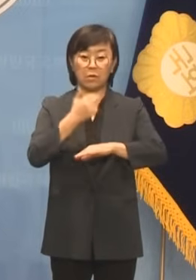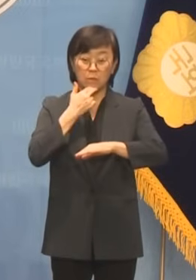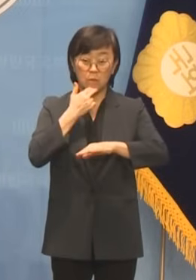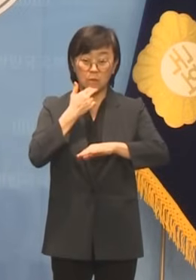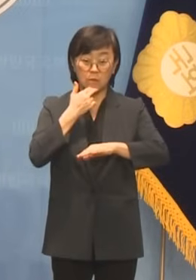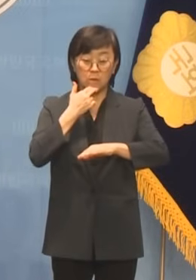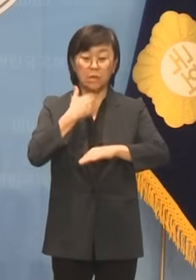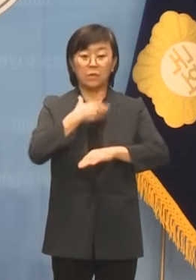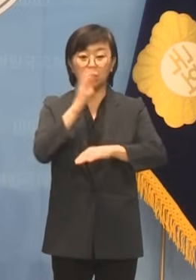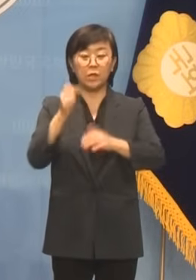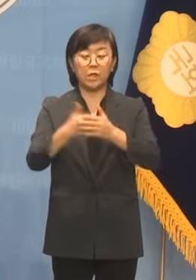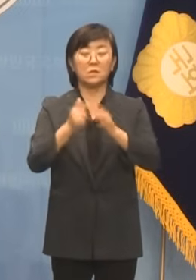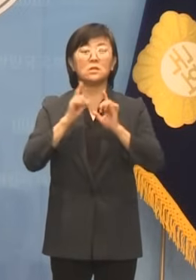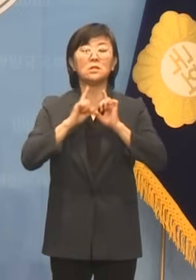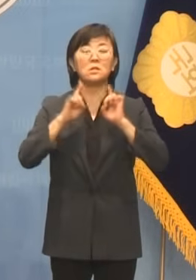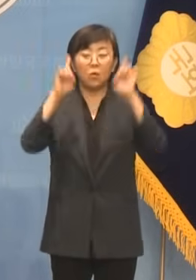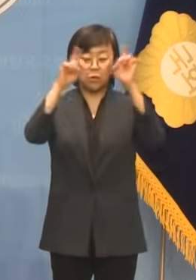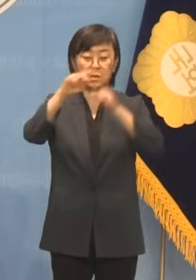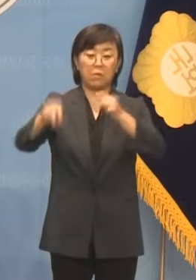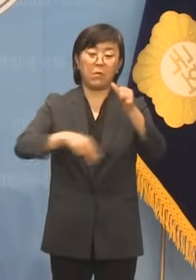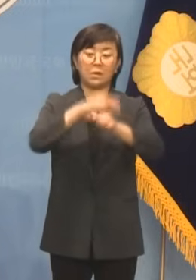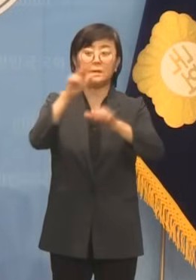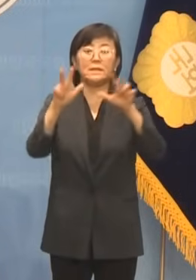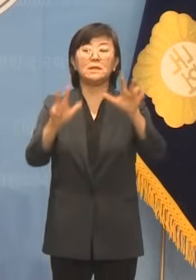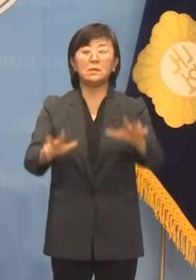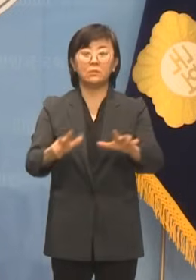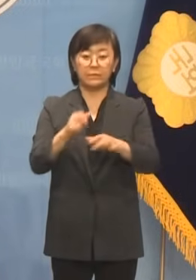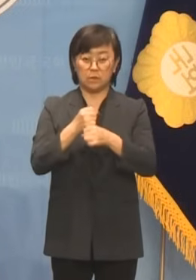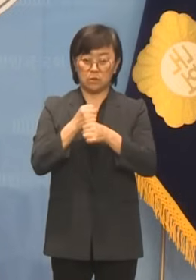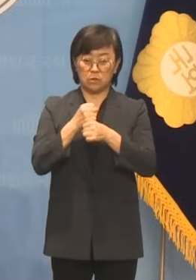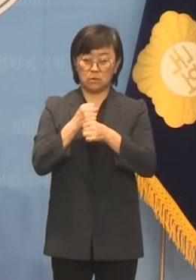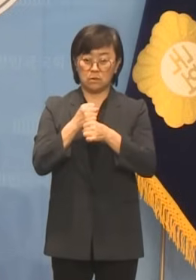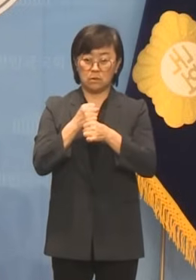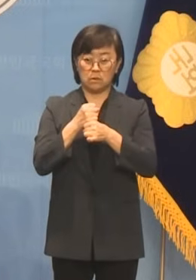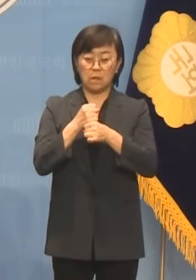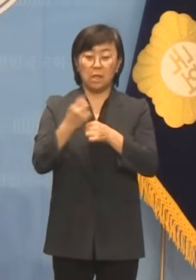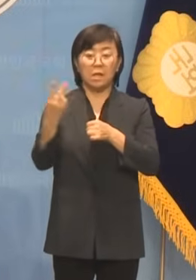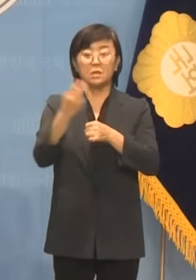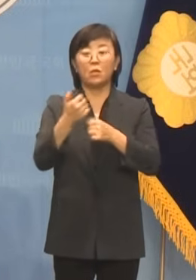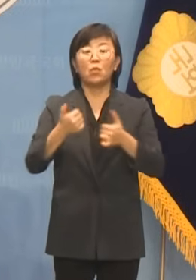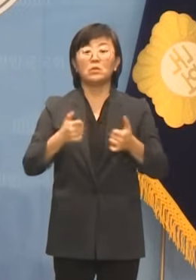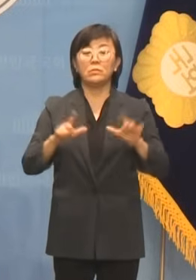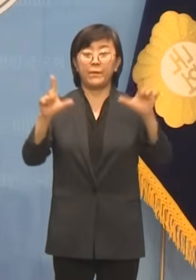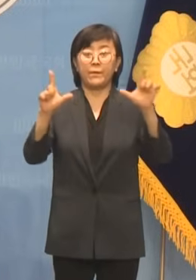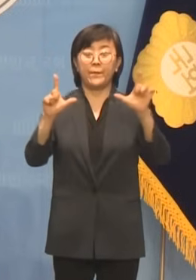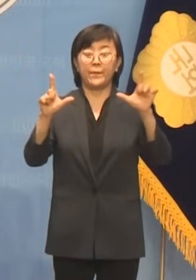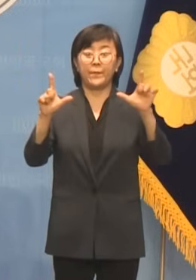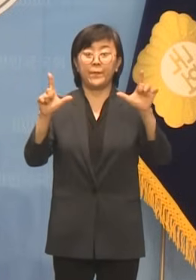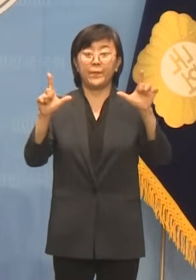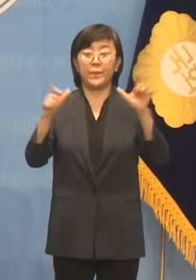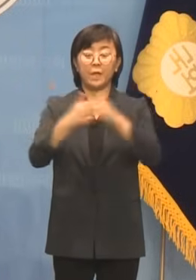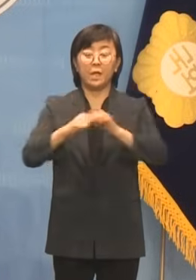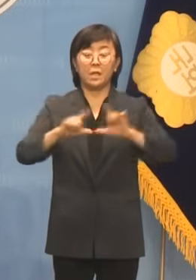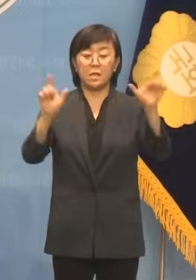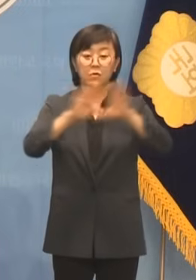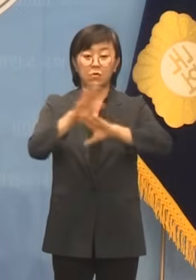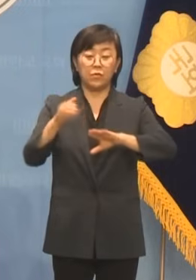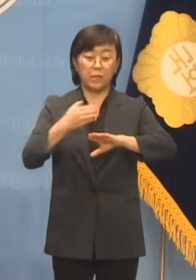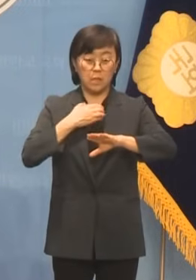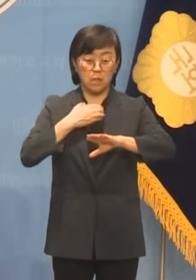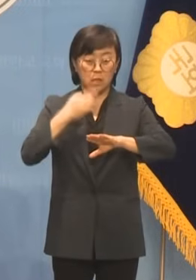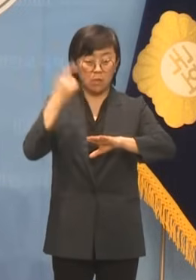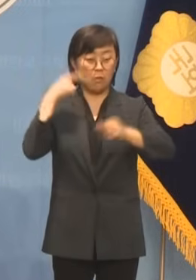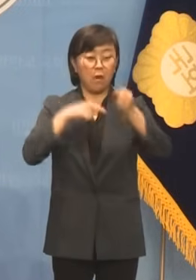못해 노인 지옥 현실을 그대로 두고 있습니다. 2050년 파괴적 기후가 될 것이란